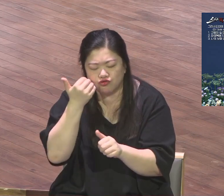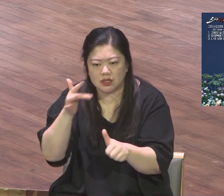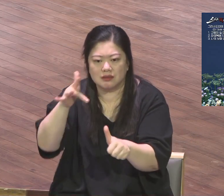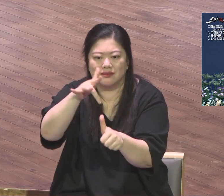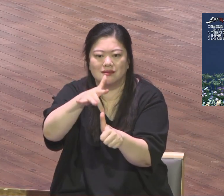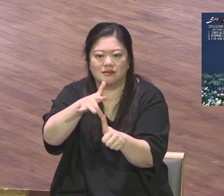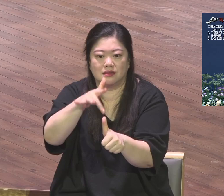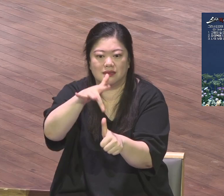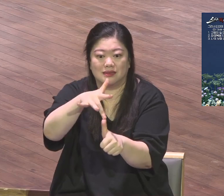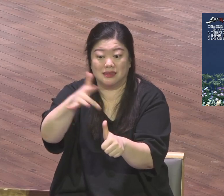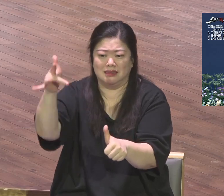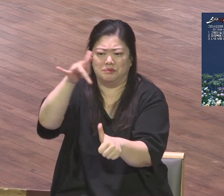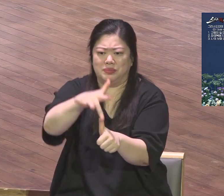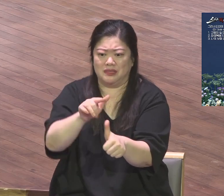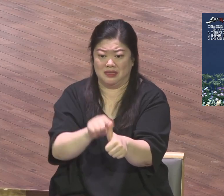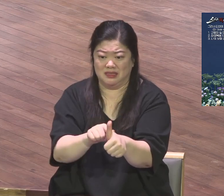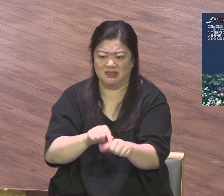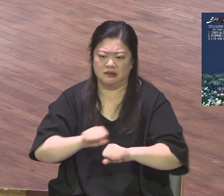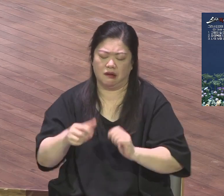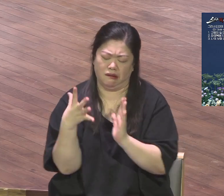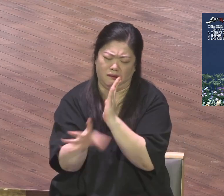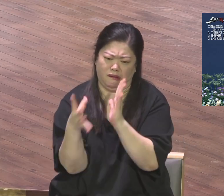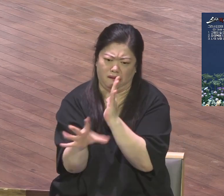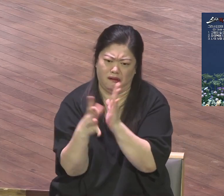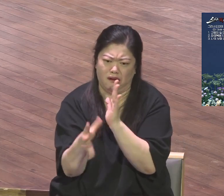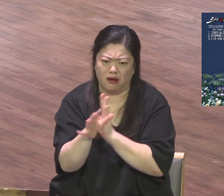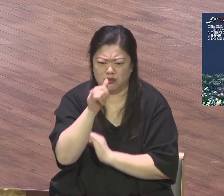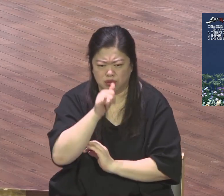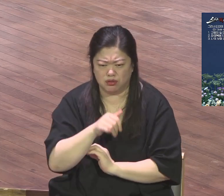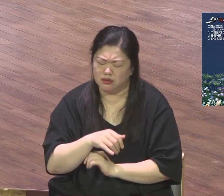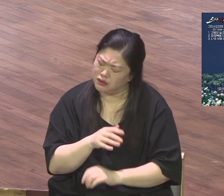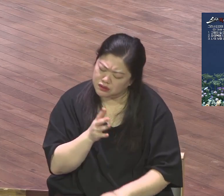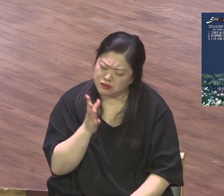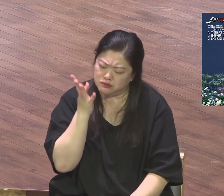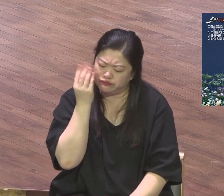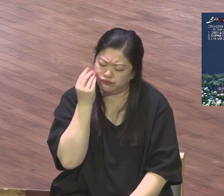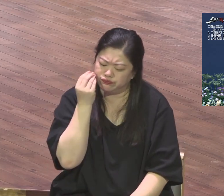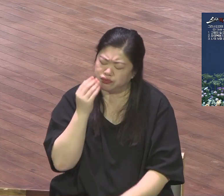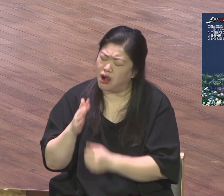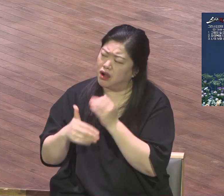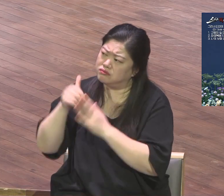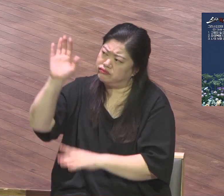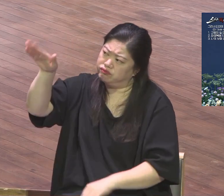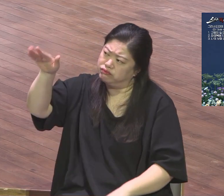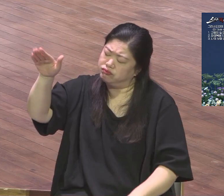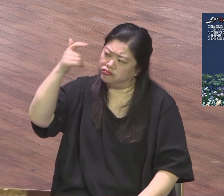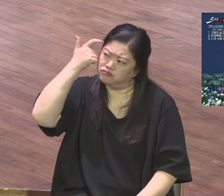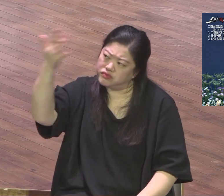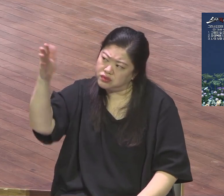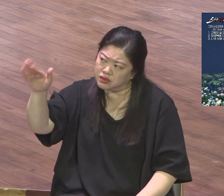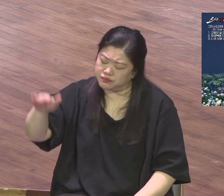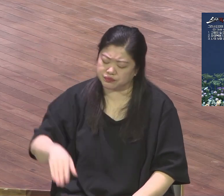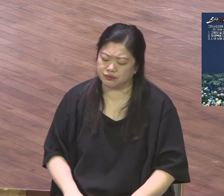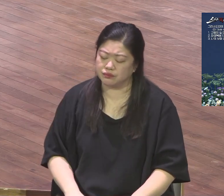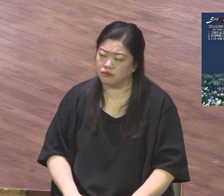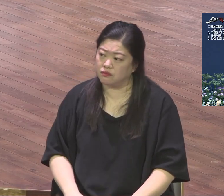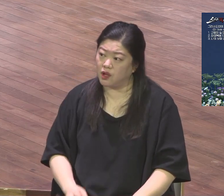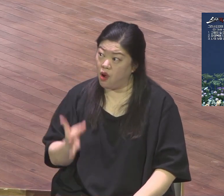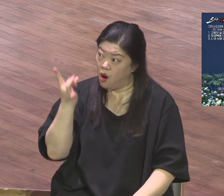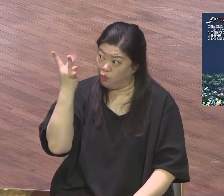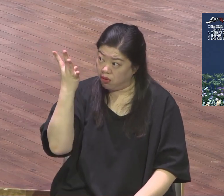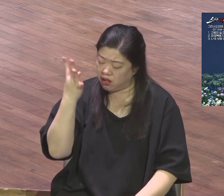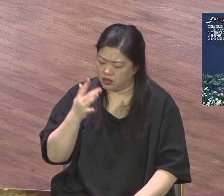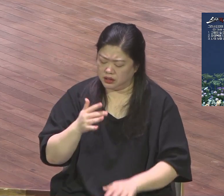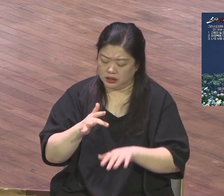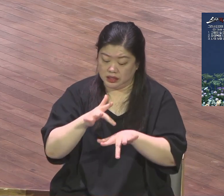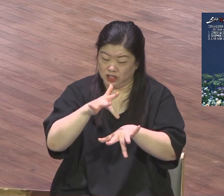아 이거는 방법이 없는 거예요. 그래서 하나님 내가 이 귀신들이 이렇게 득세를